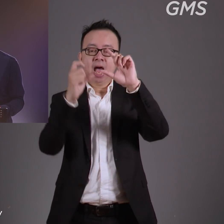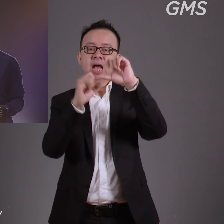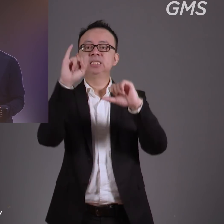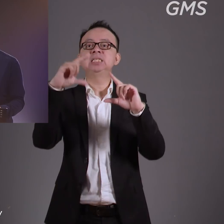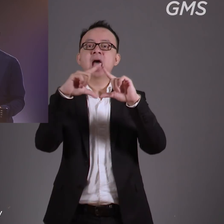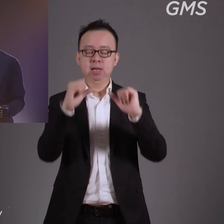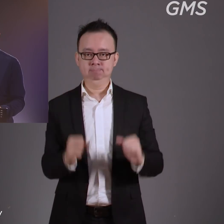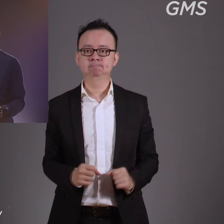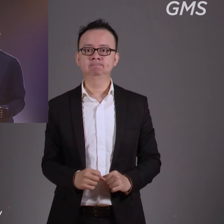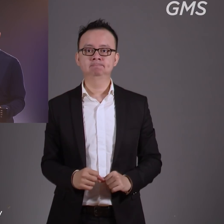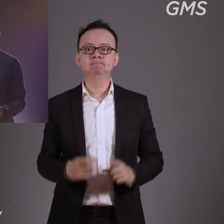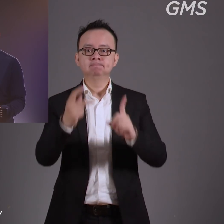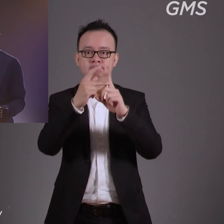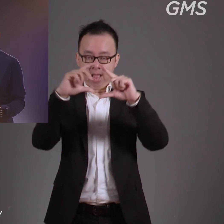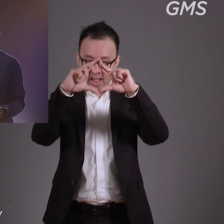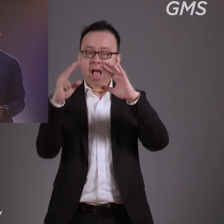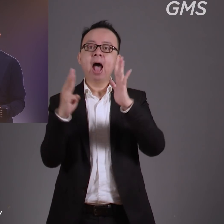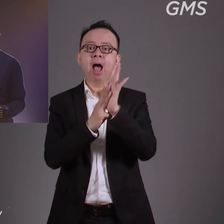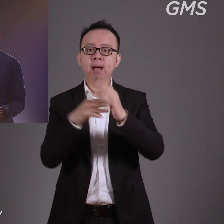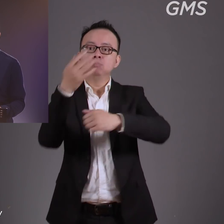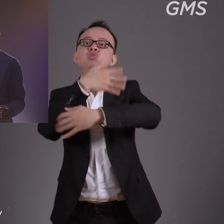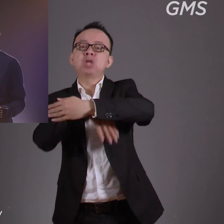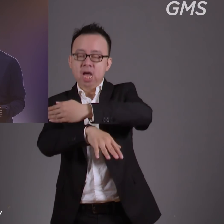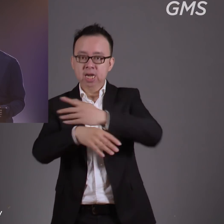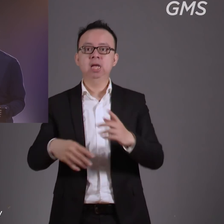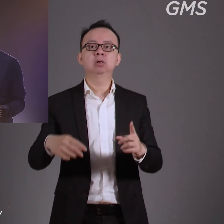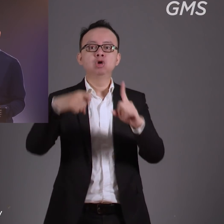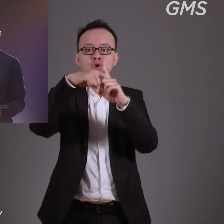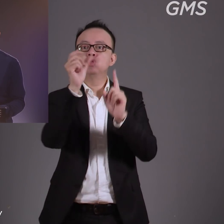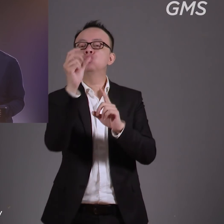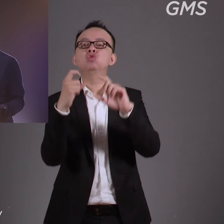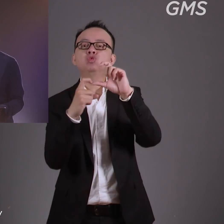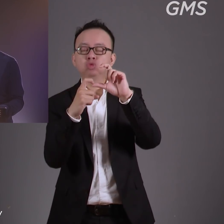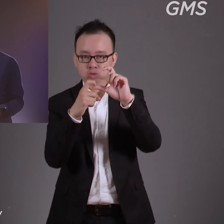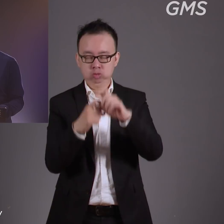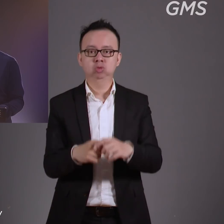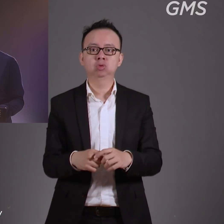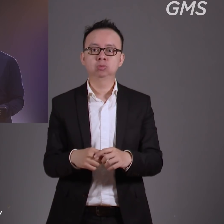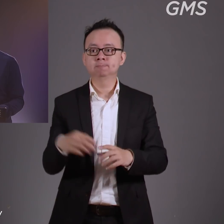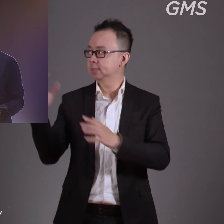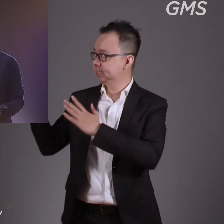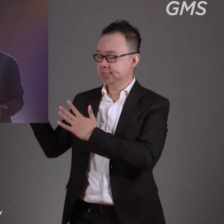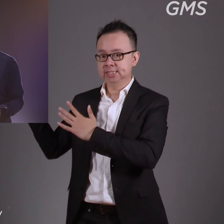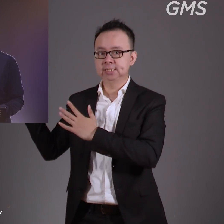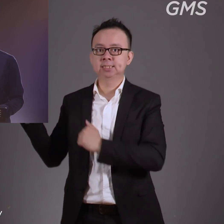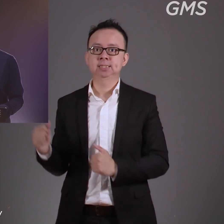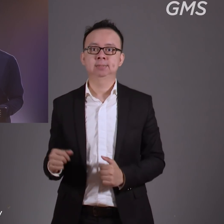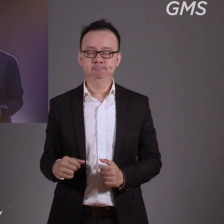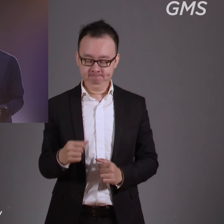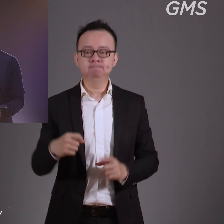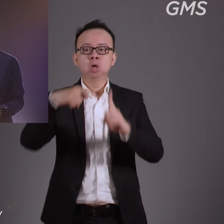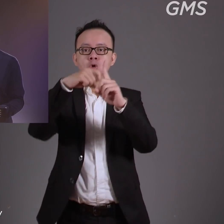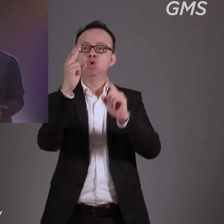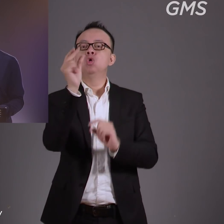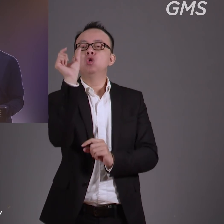ini memperanakan siapa aja? Kalau Anda baca lagi di ayat 8, dia memperanakan Kush. Kush di sini adalah